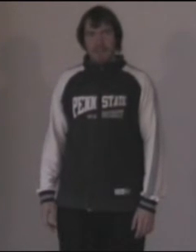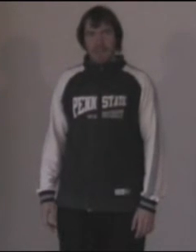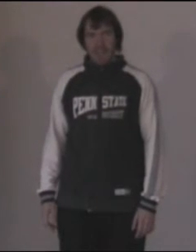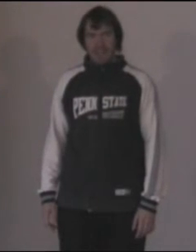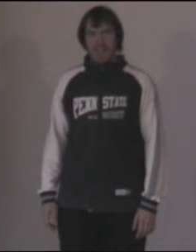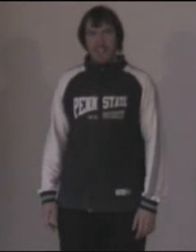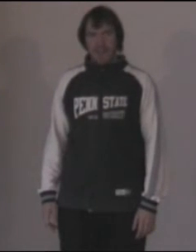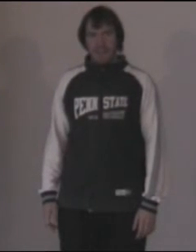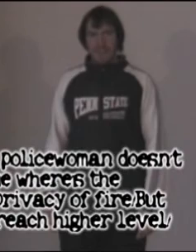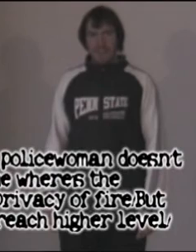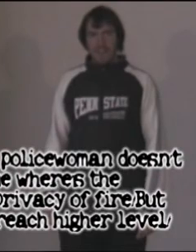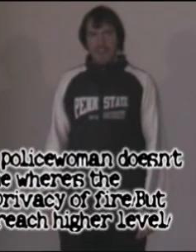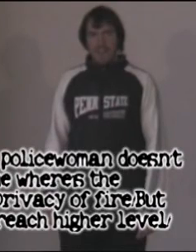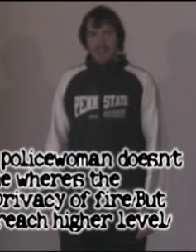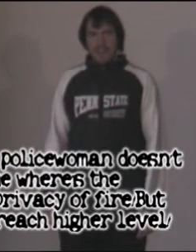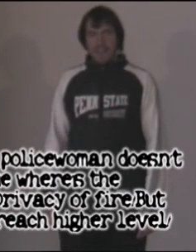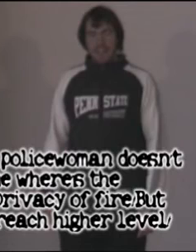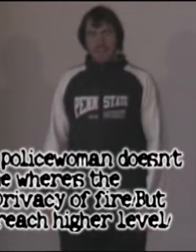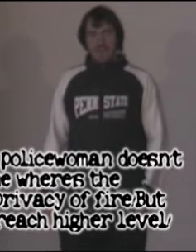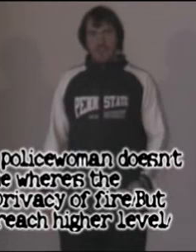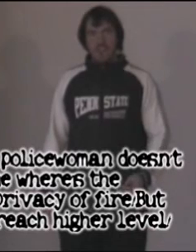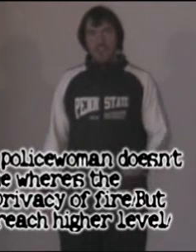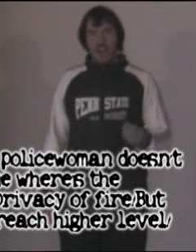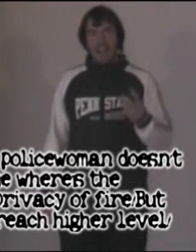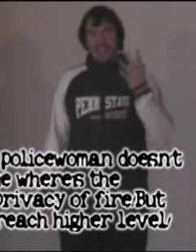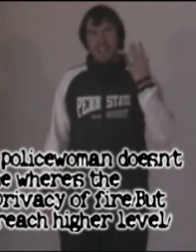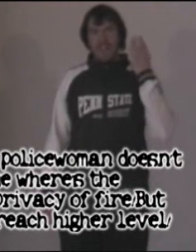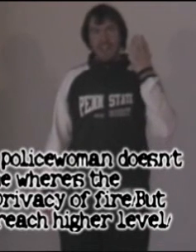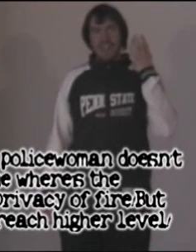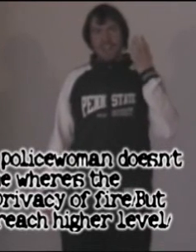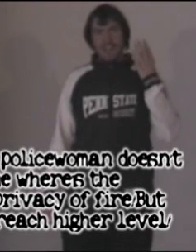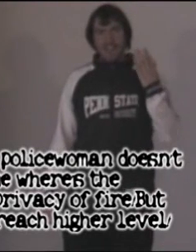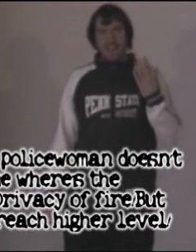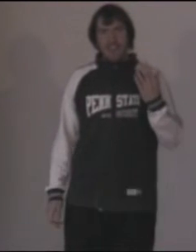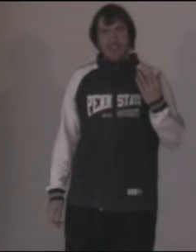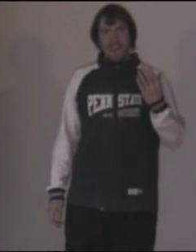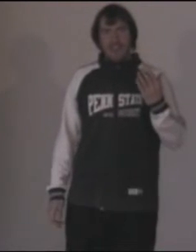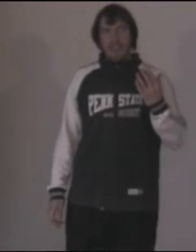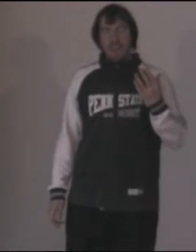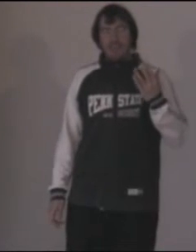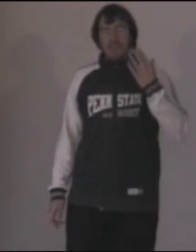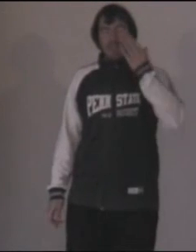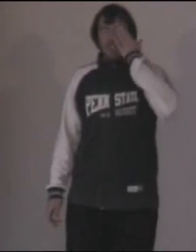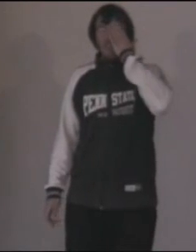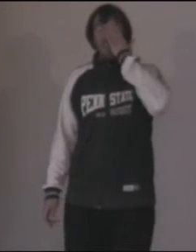Ma con le leggi della privacy si raggiungono altri livelli. Si è perso persino il senso